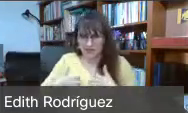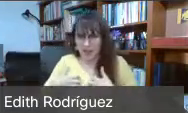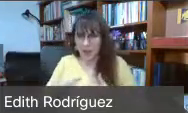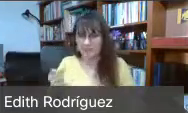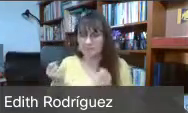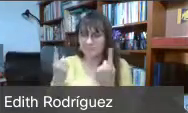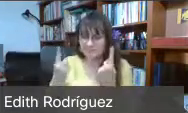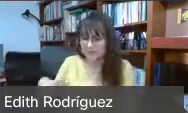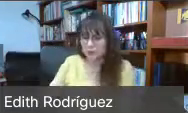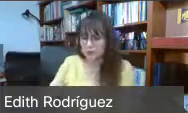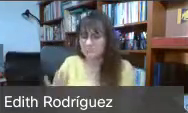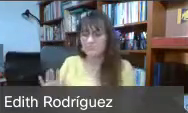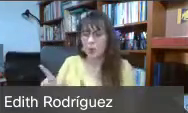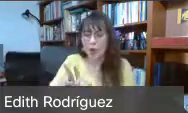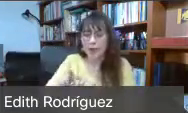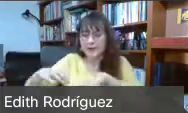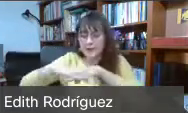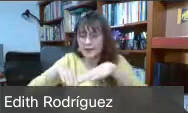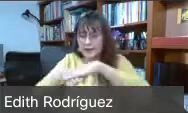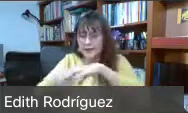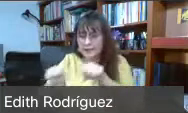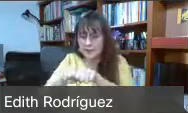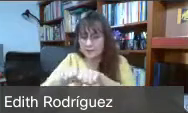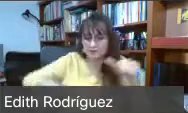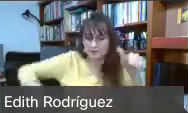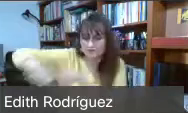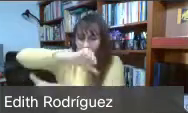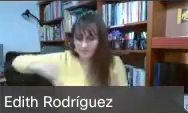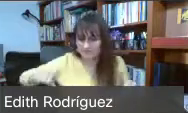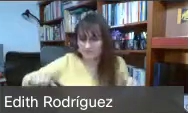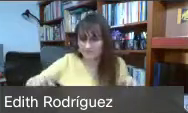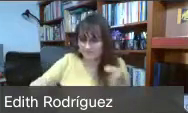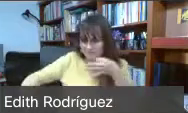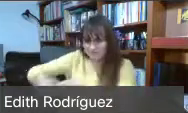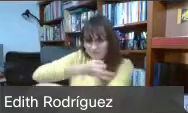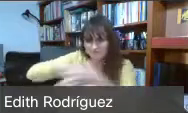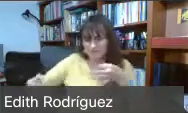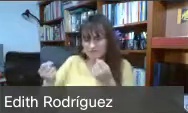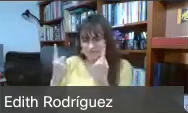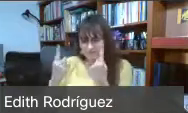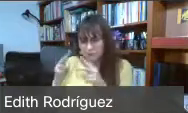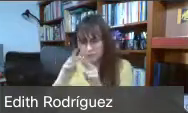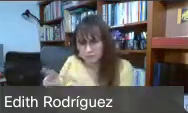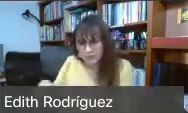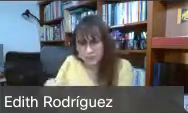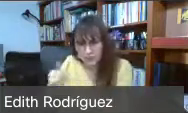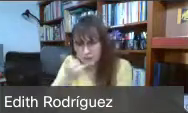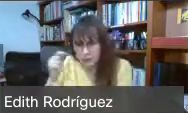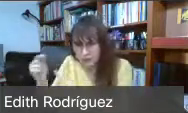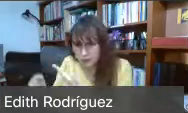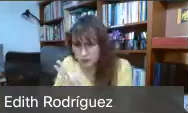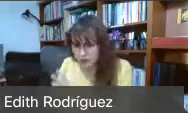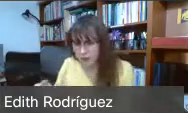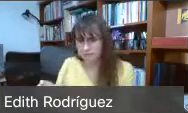incluso de los adultos sordos. Y allí poder comprender su situación. Es ponerse en los zapatos del otro, poder